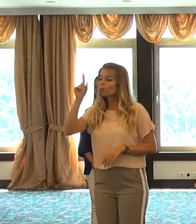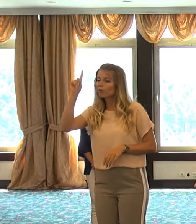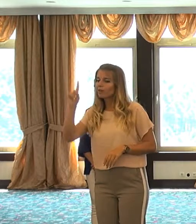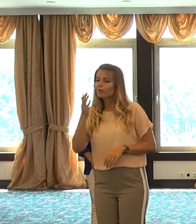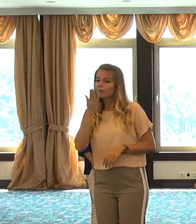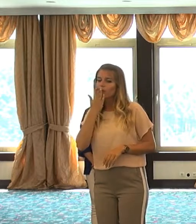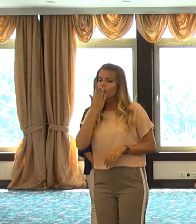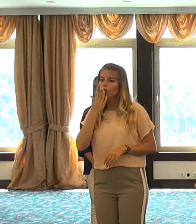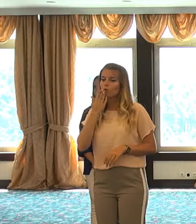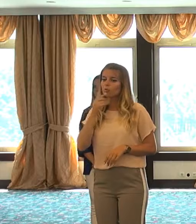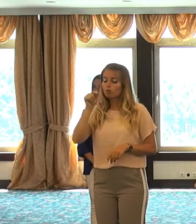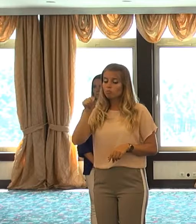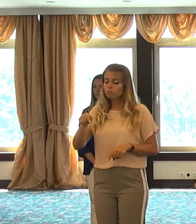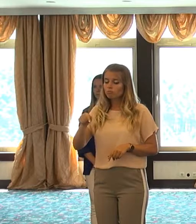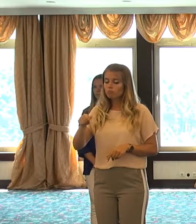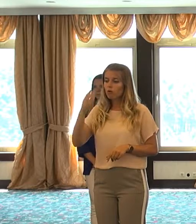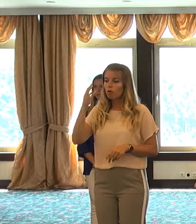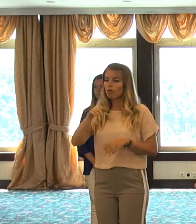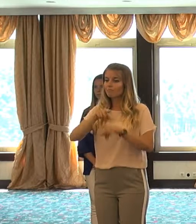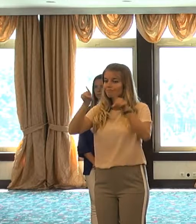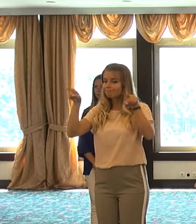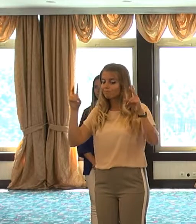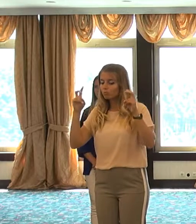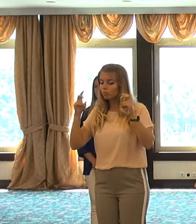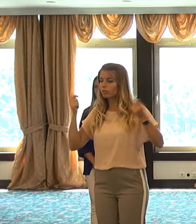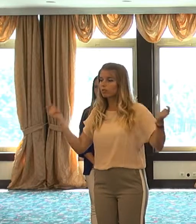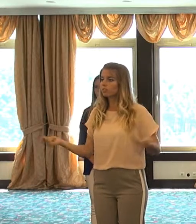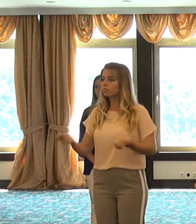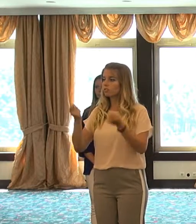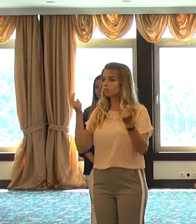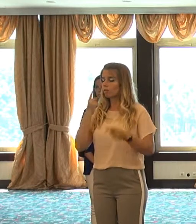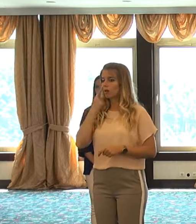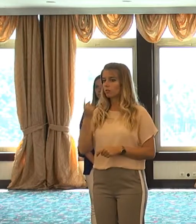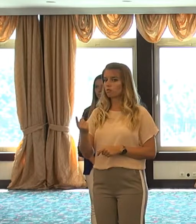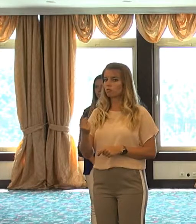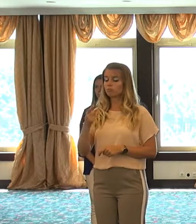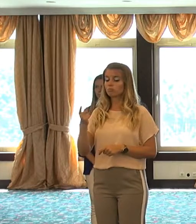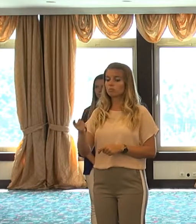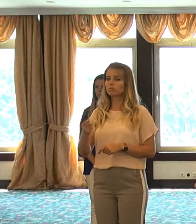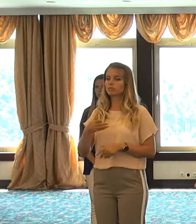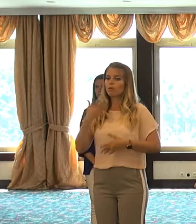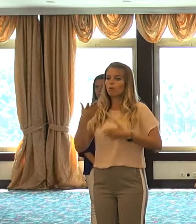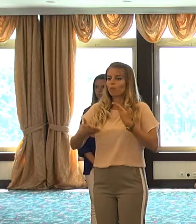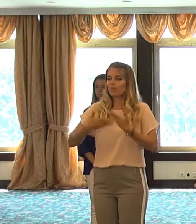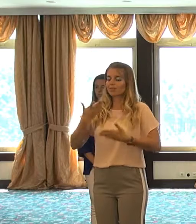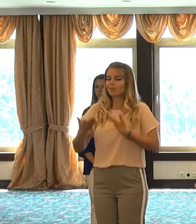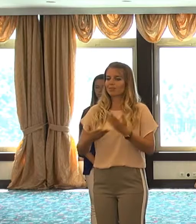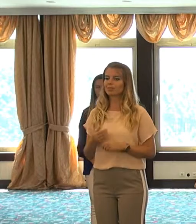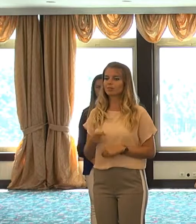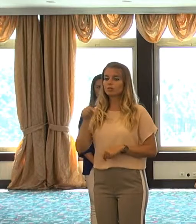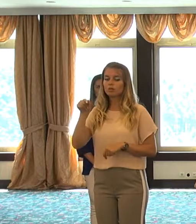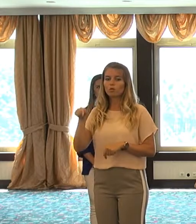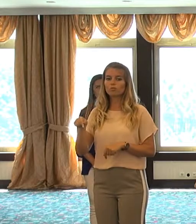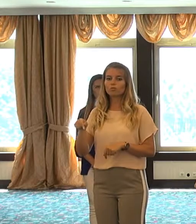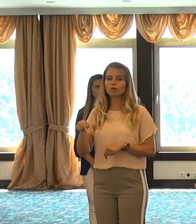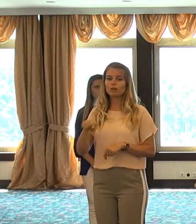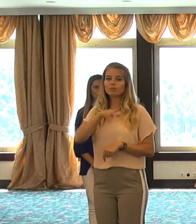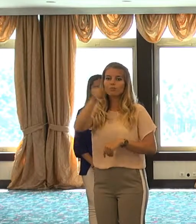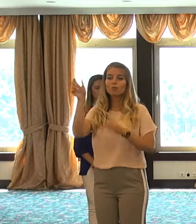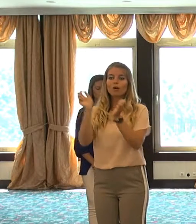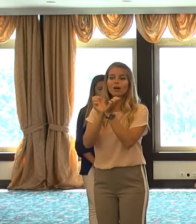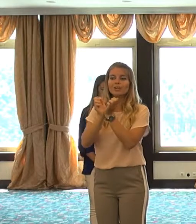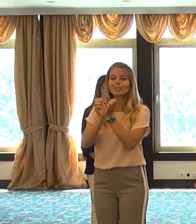öğrencisinin bu alanda bir şeyler yapması düşüncesine kadar yayılmış bir çalışma. Bizi oldukça ümitlendirdi bu. O yüzden ben bu ailenin